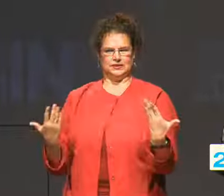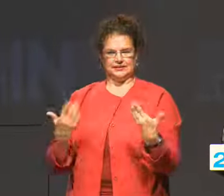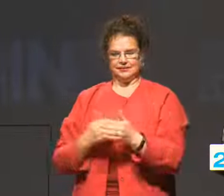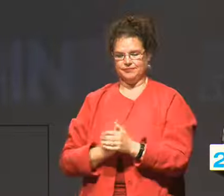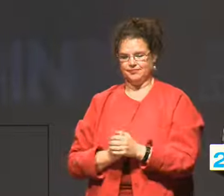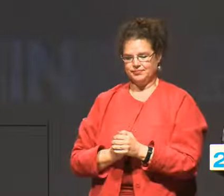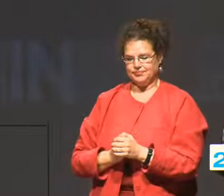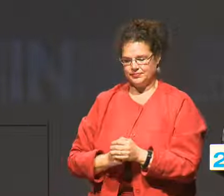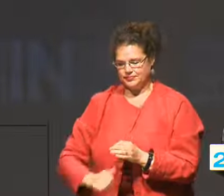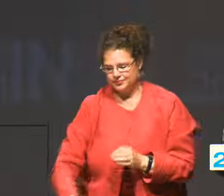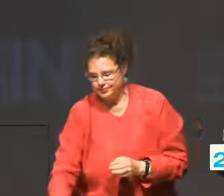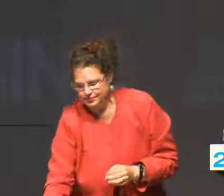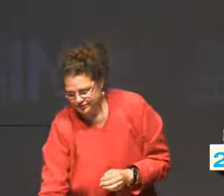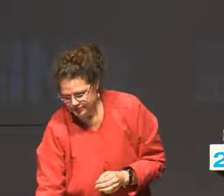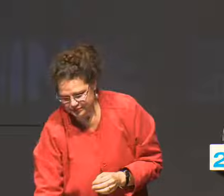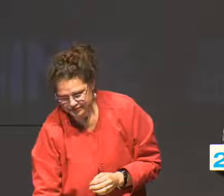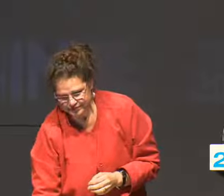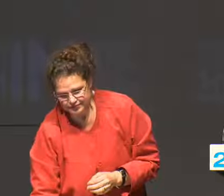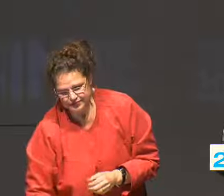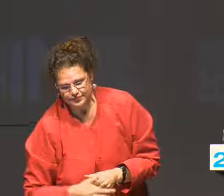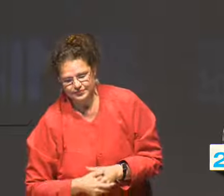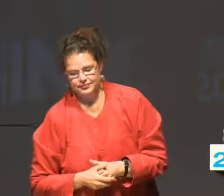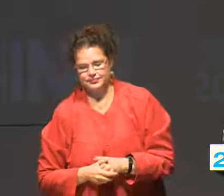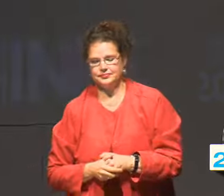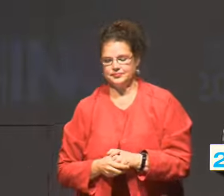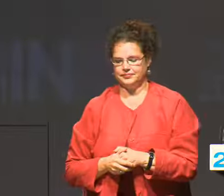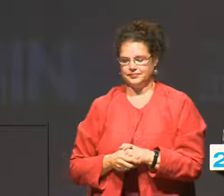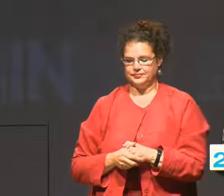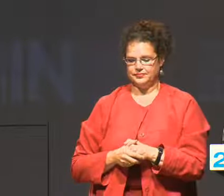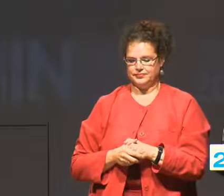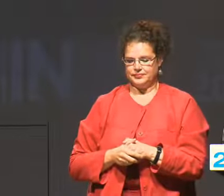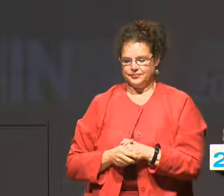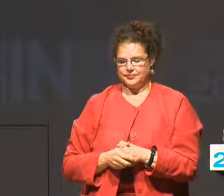Ihnen aufzeigen, was es auch für uns gehörlose Menschen bedeutet.